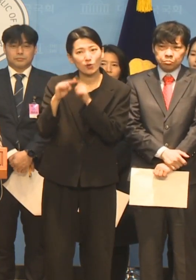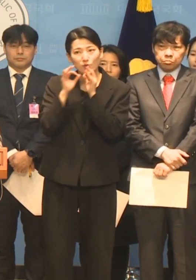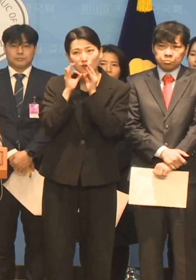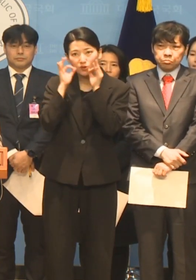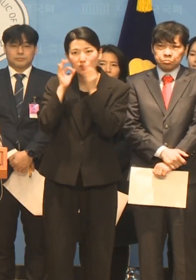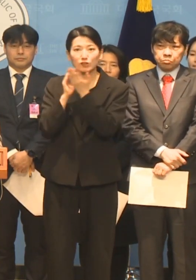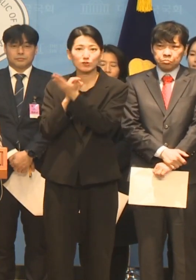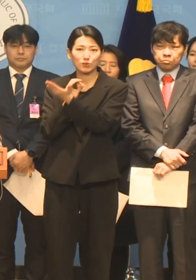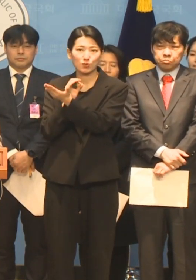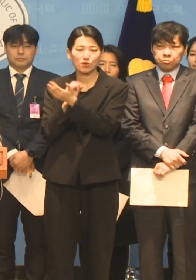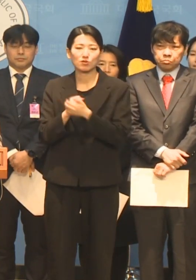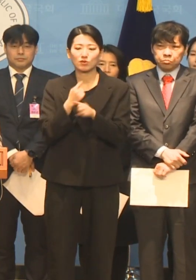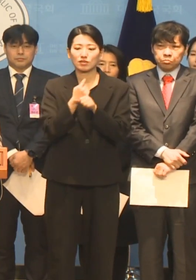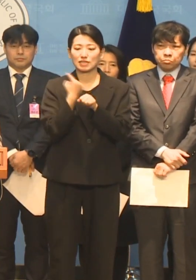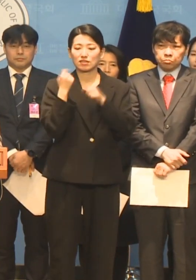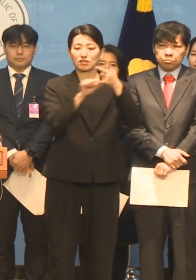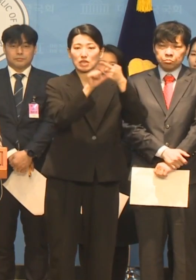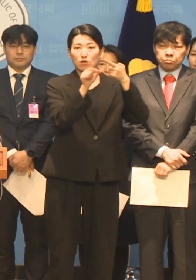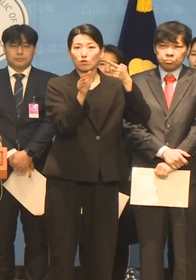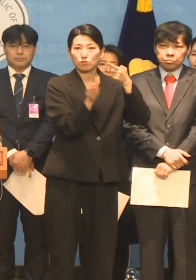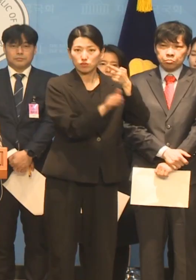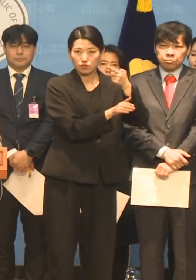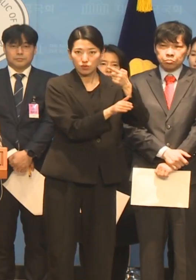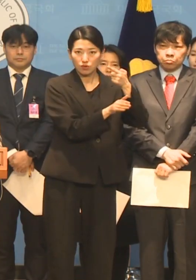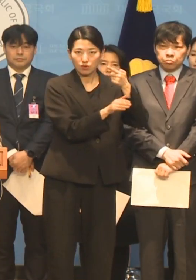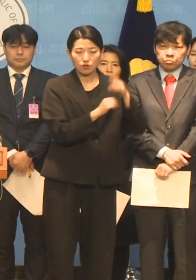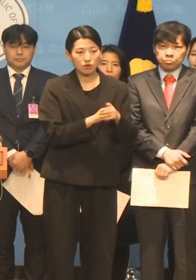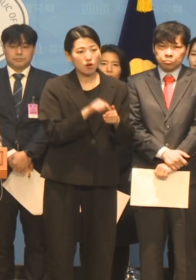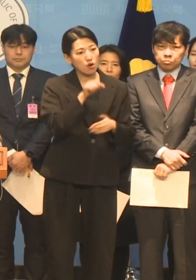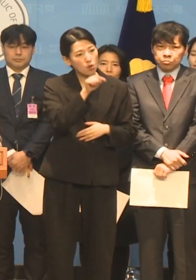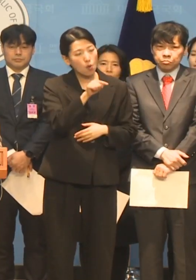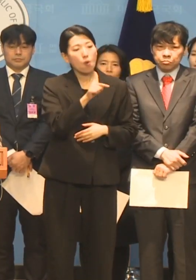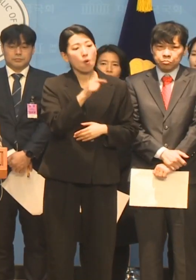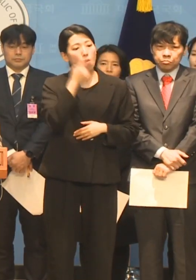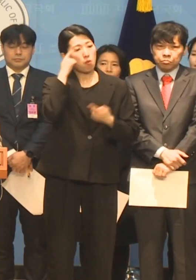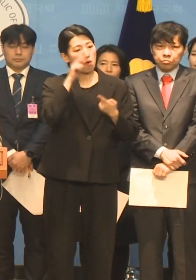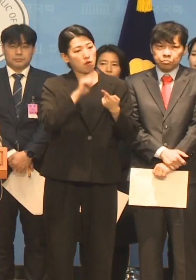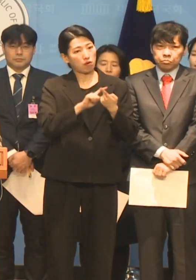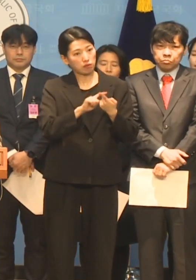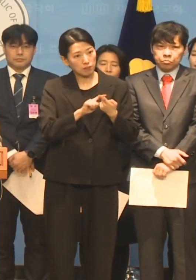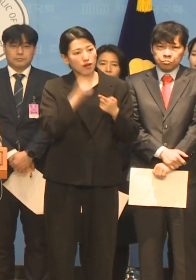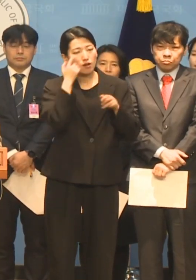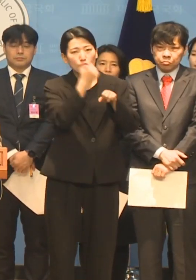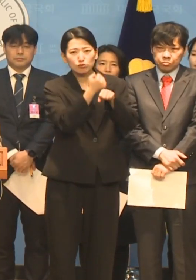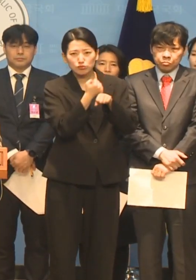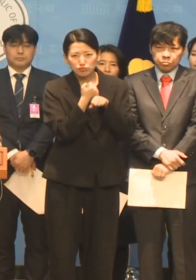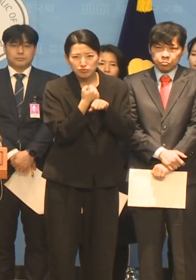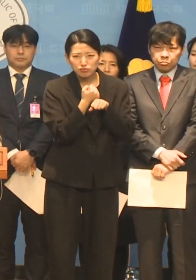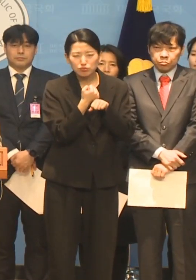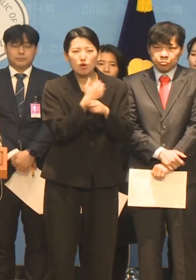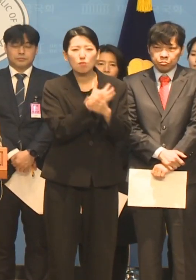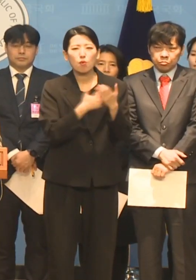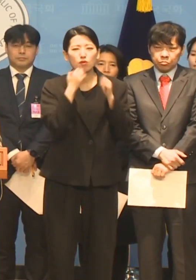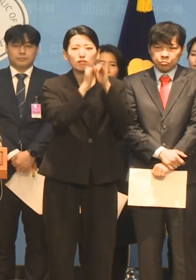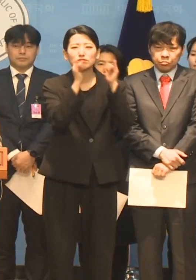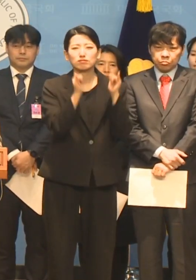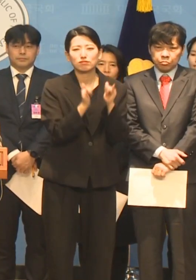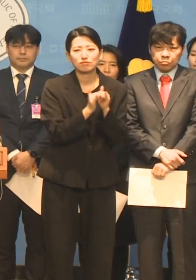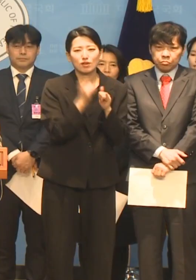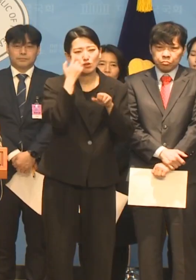작년 1월부터 1형 당뇨병에 관심을 갖고 연구를 해오신 보건사회연구원과 그